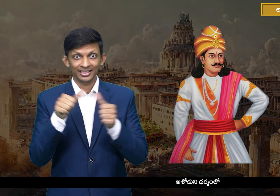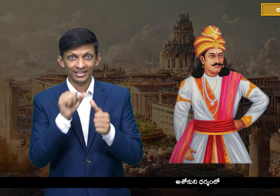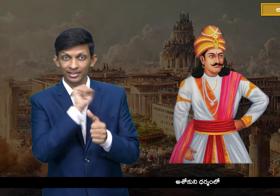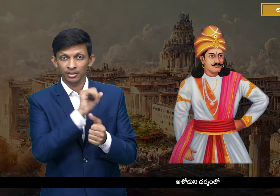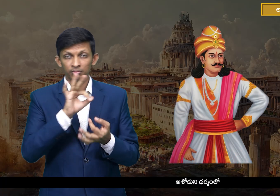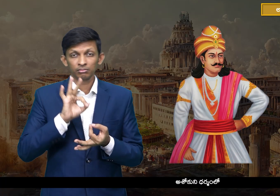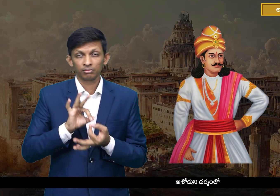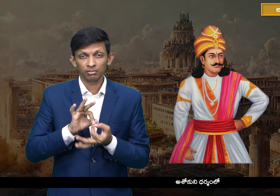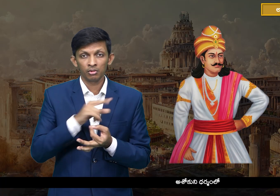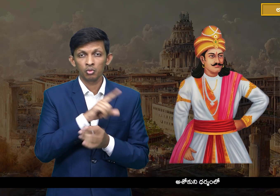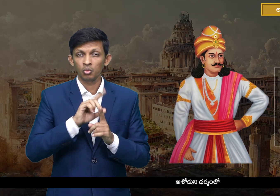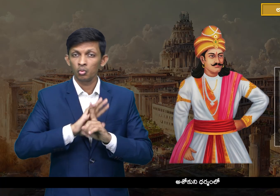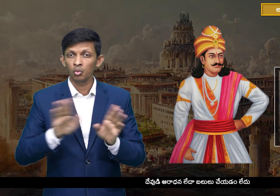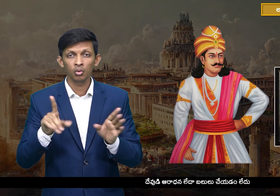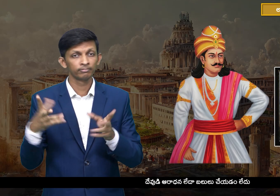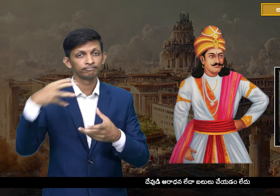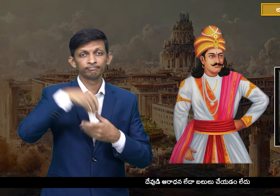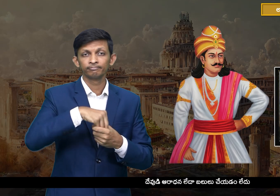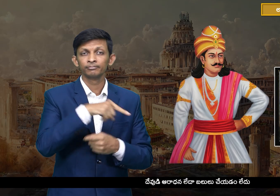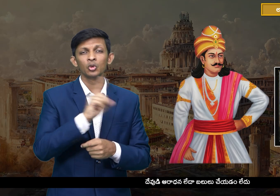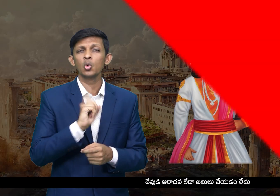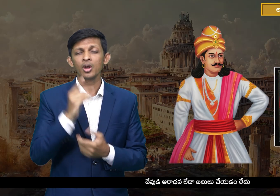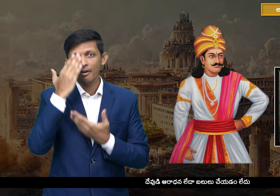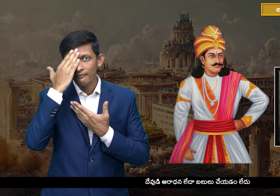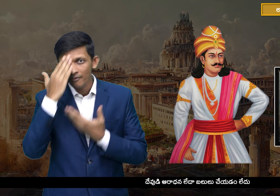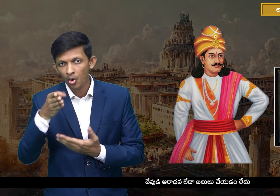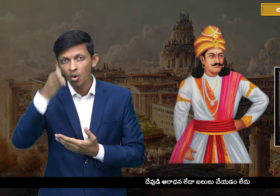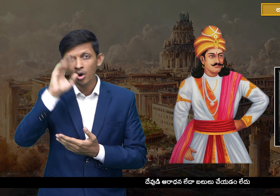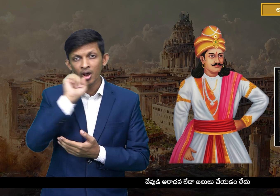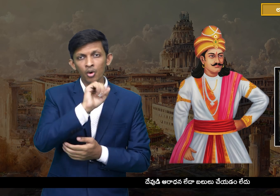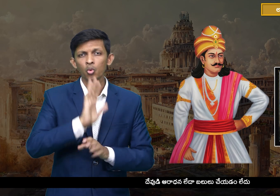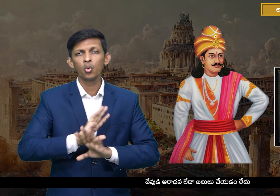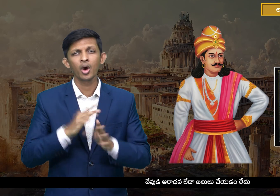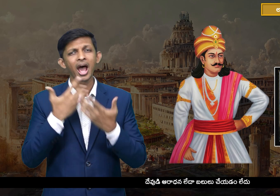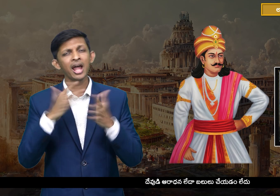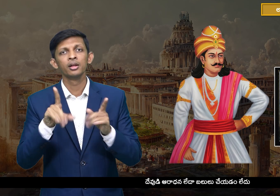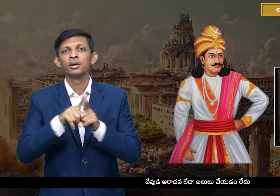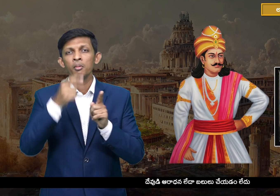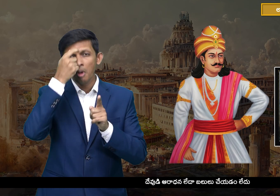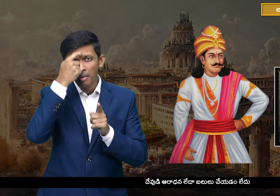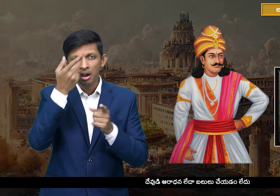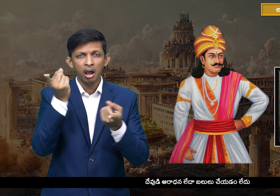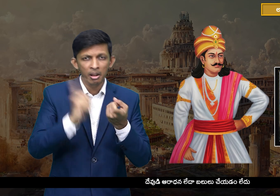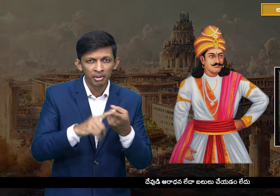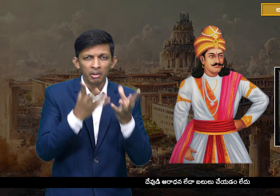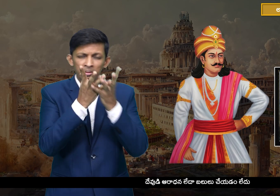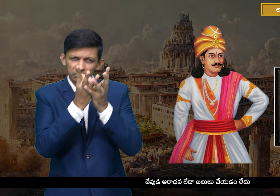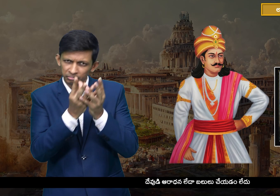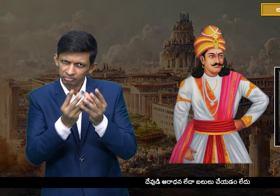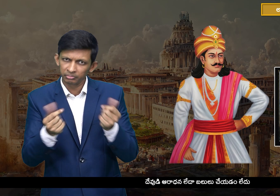అశోకుని ధర్మంలో దేవుడి ఆరాధన లేదా బలులు చేయటం లేదు.